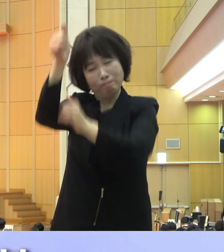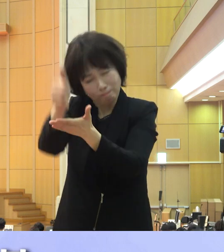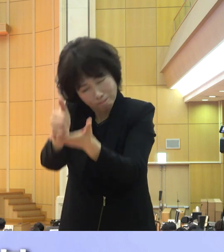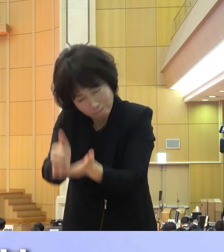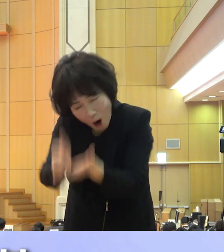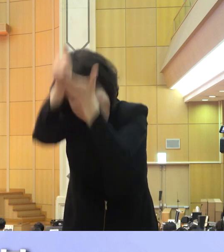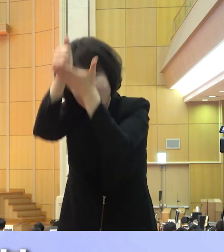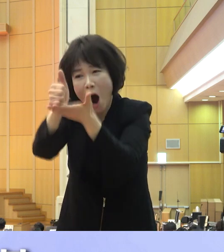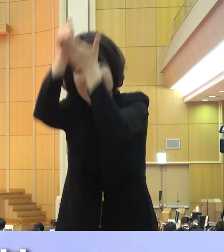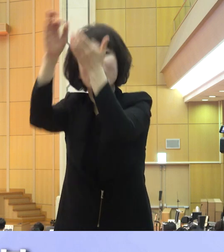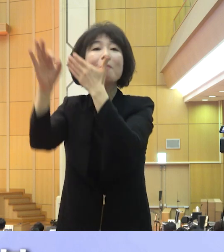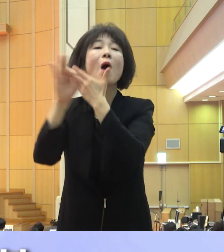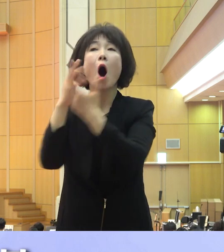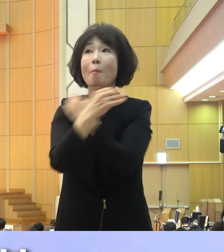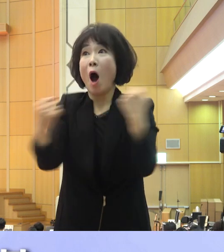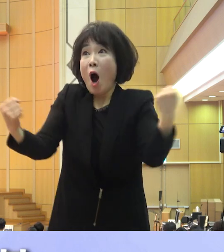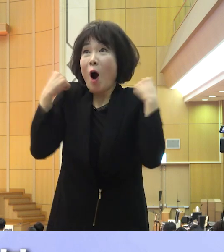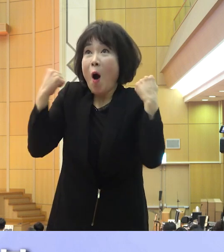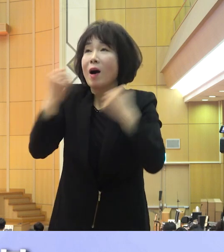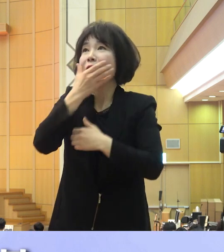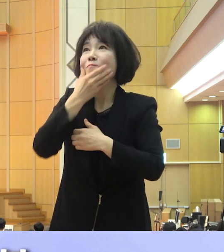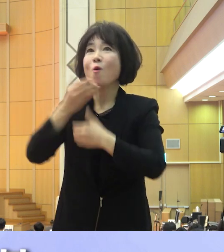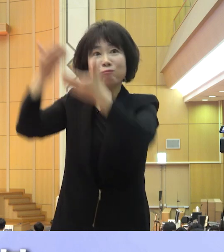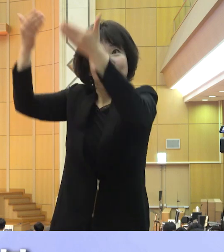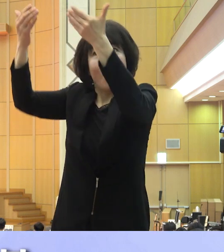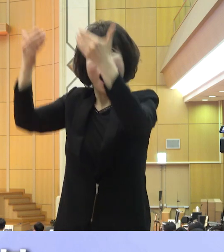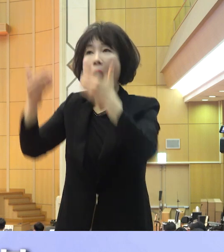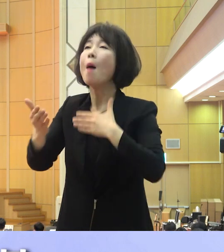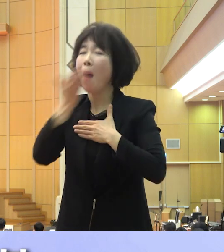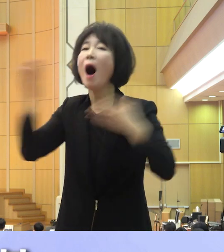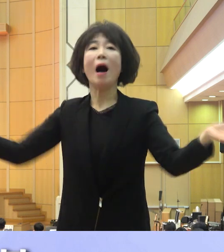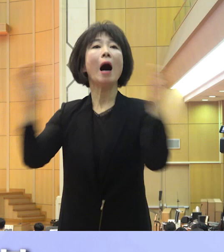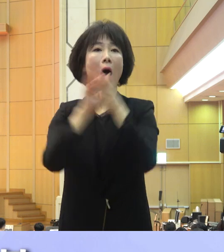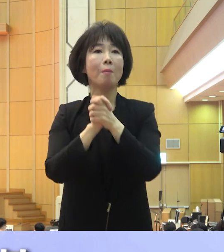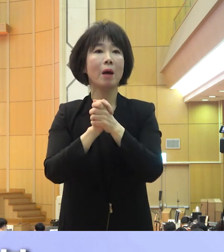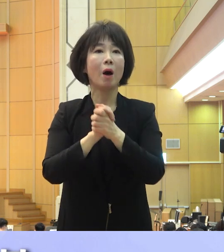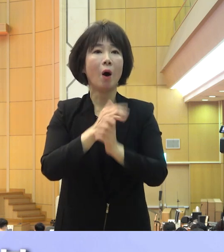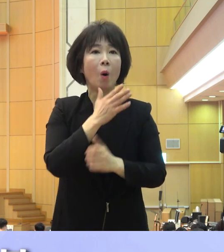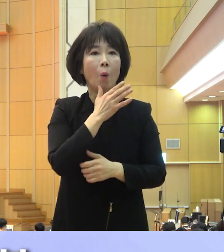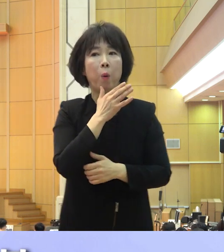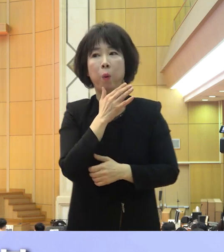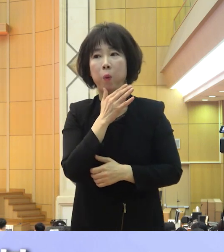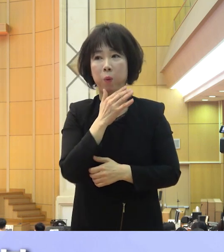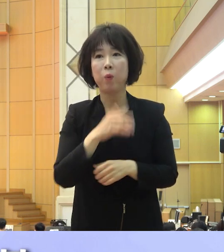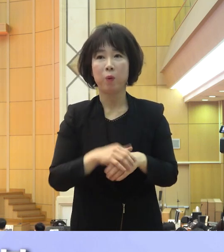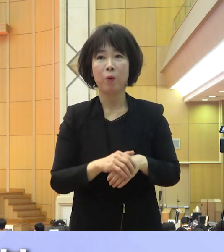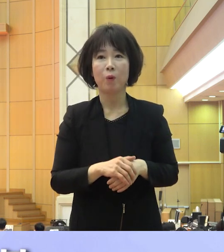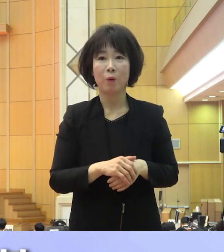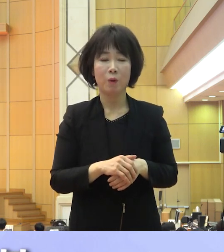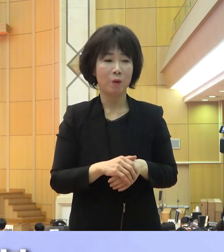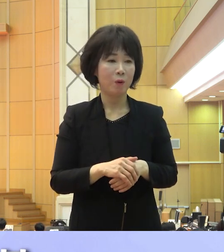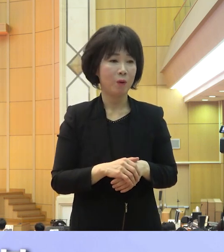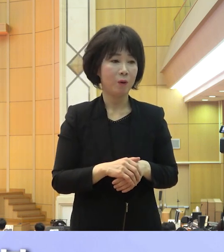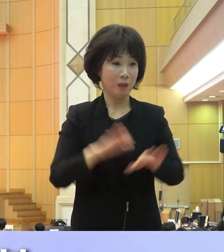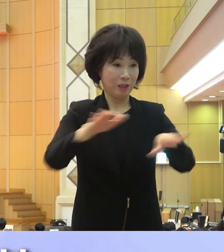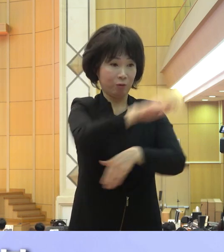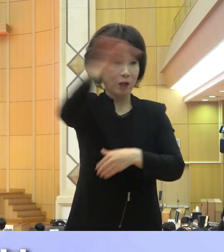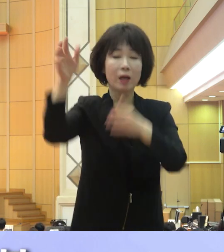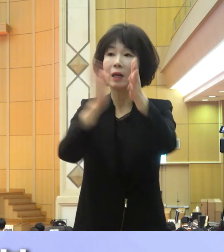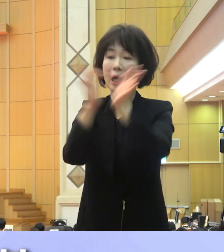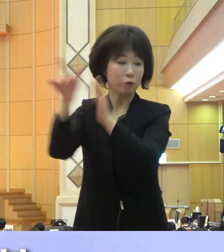섬기면 건강의 복을 받으리라. 결론적으로 말하면 이제